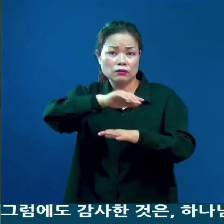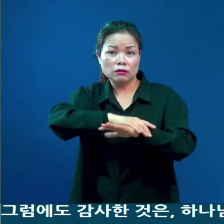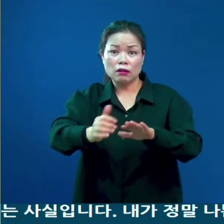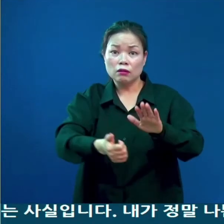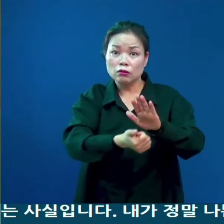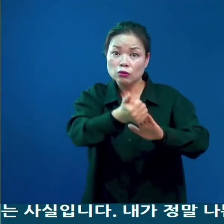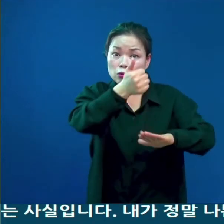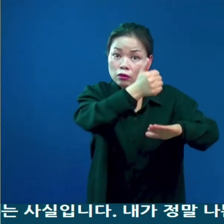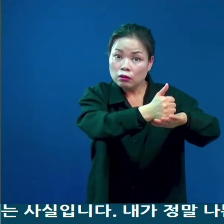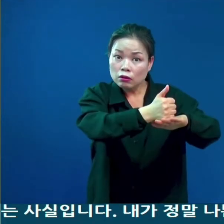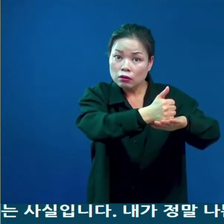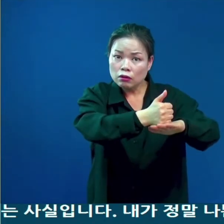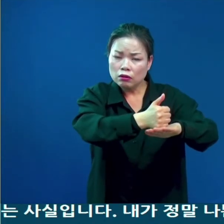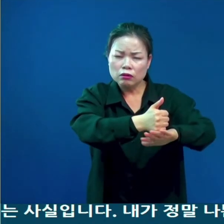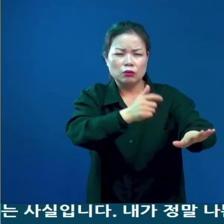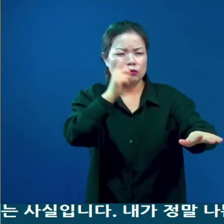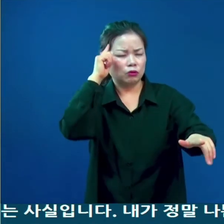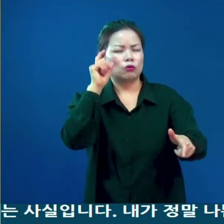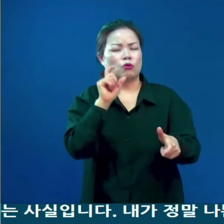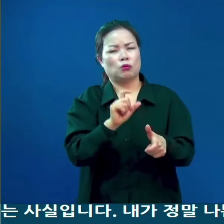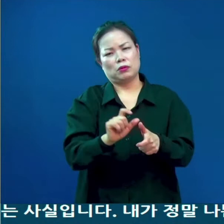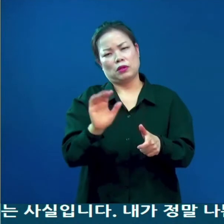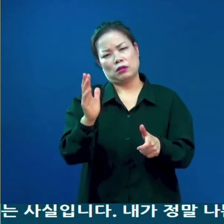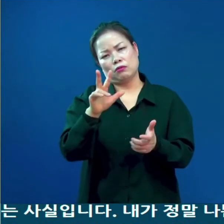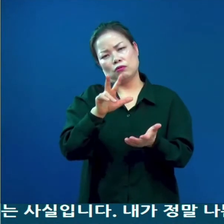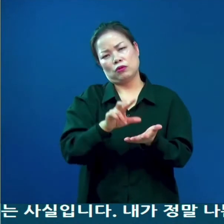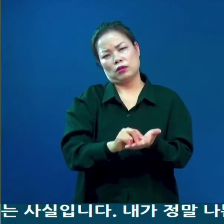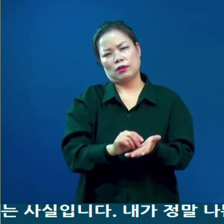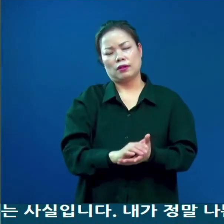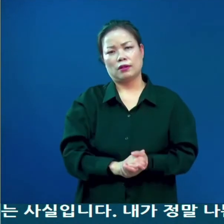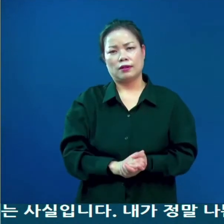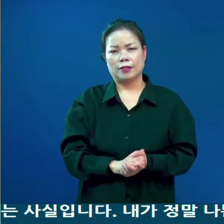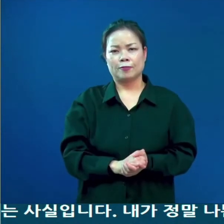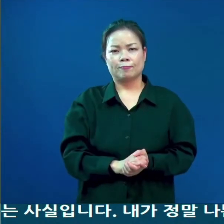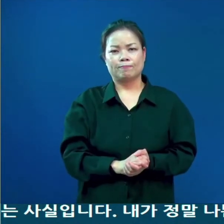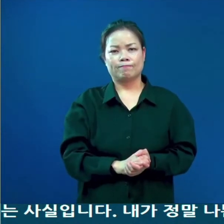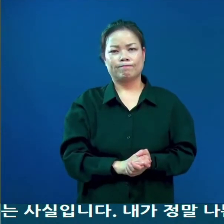된다. 여러분, 고민해 봐야 될 문제예요.